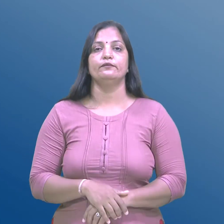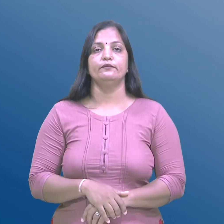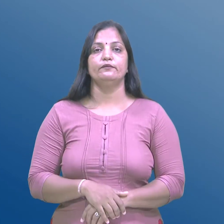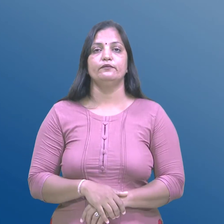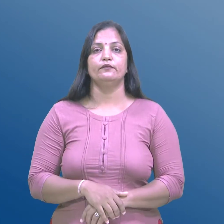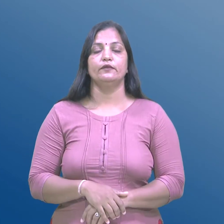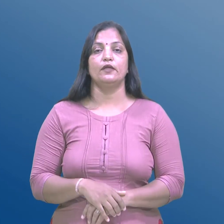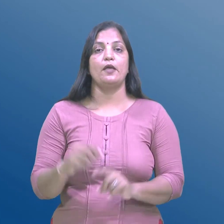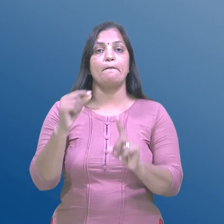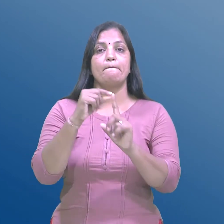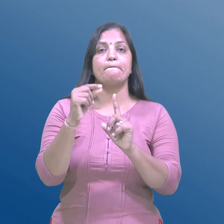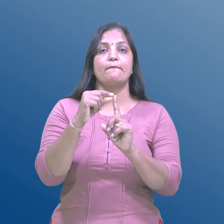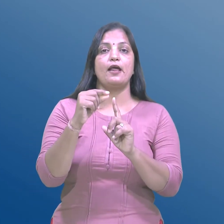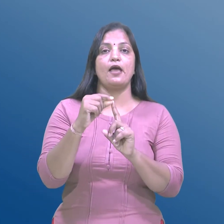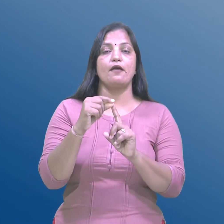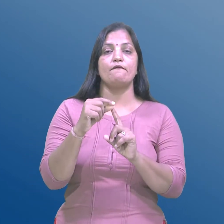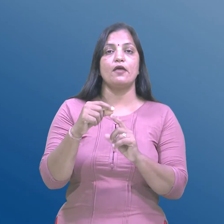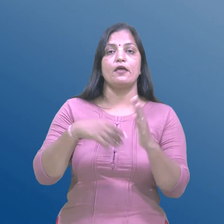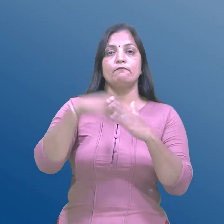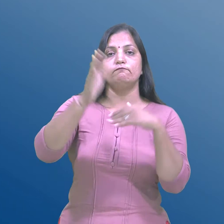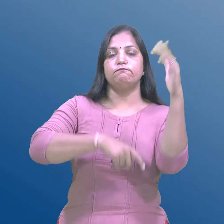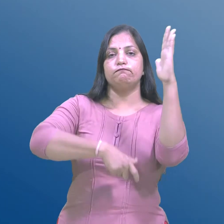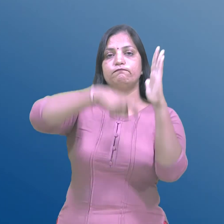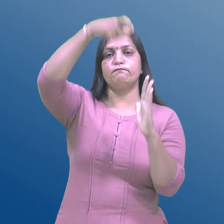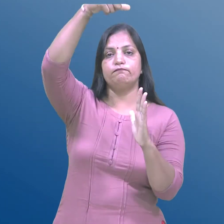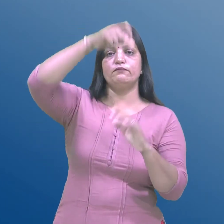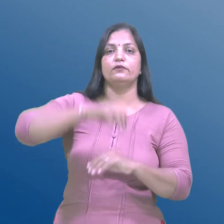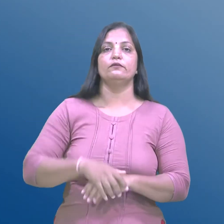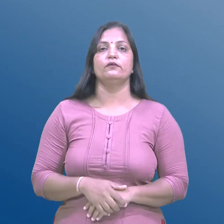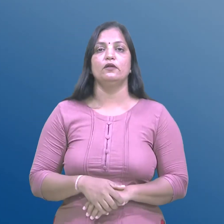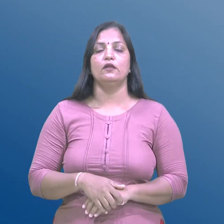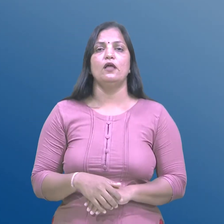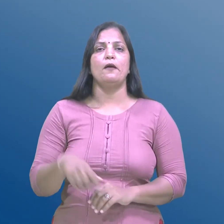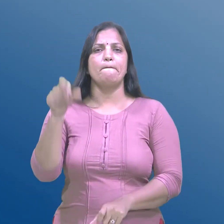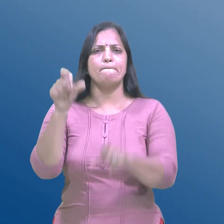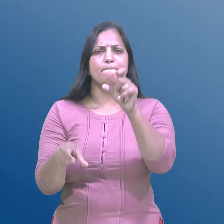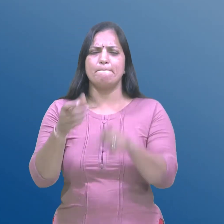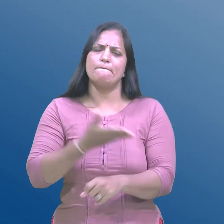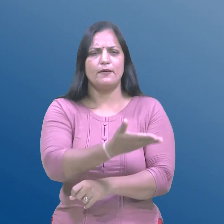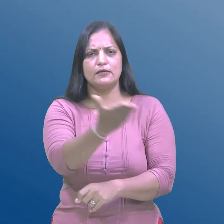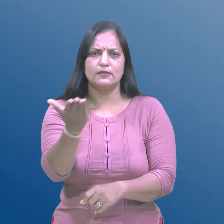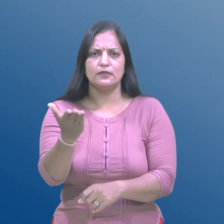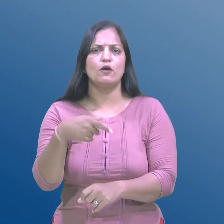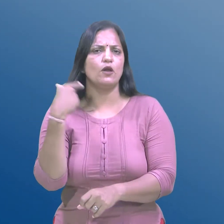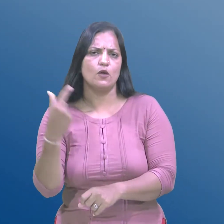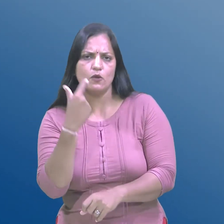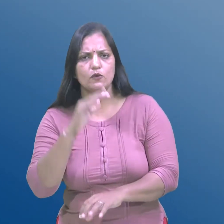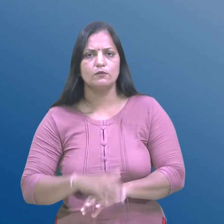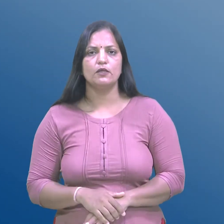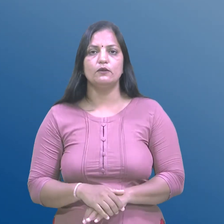જાહેર ઇમારત એટલે કે જાહેર જનતા દ્વારા ઉપયોગમાં લેવાતી કે તેમાં પ્રવેશ